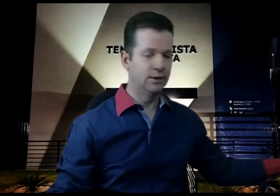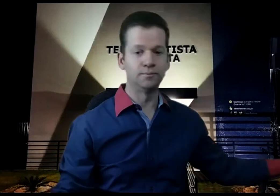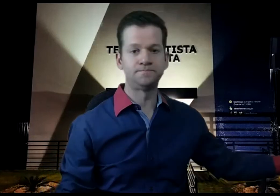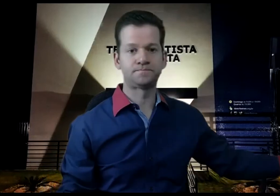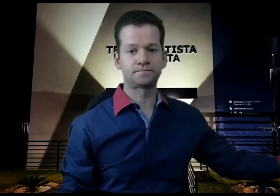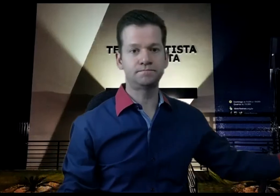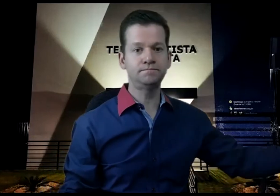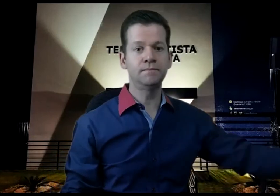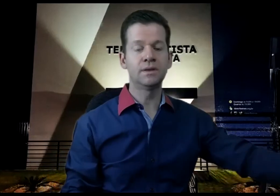um.